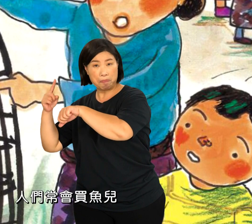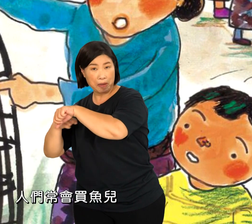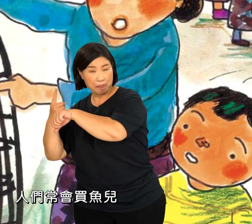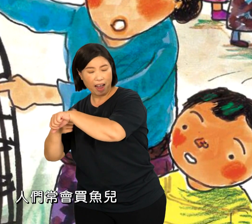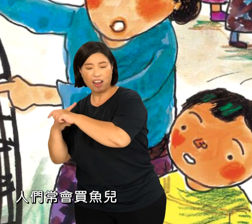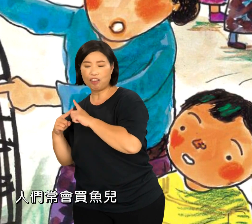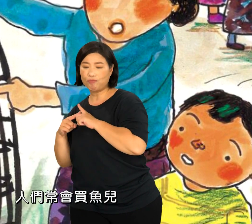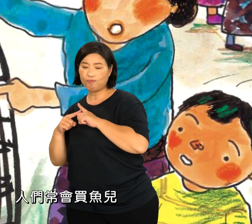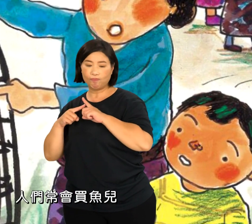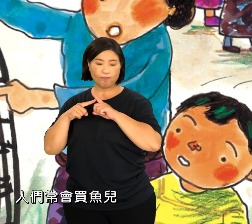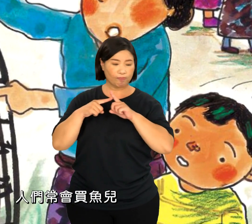人们常会